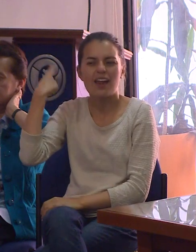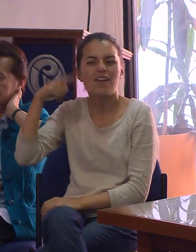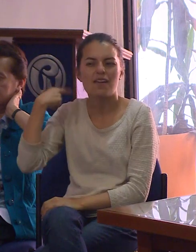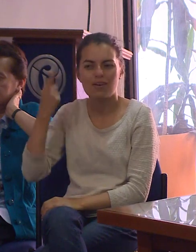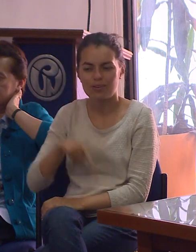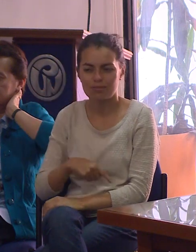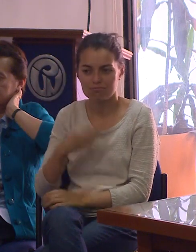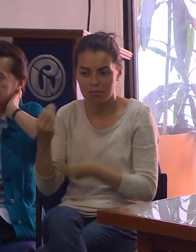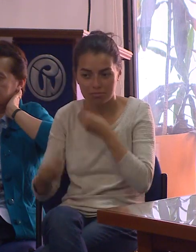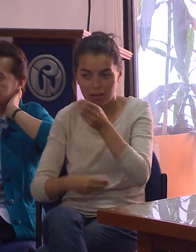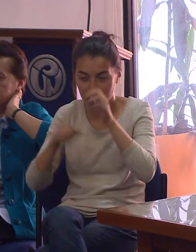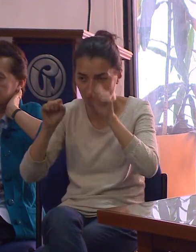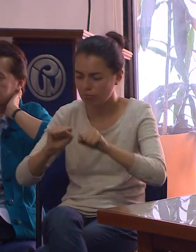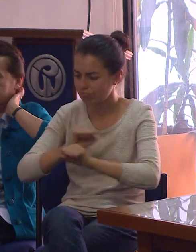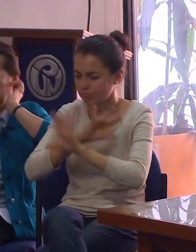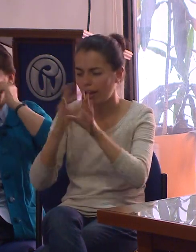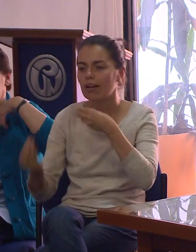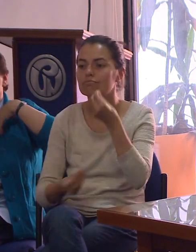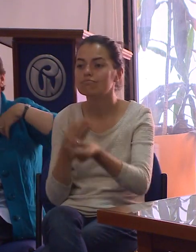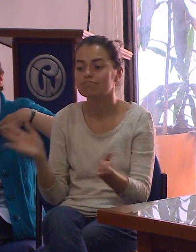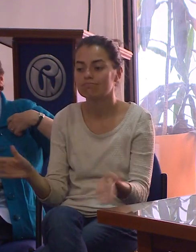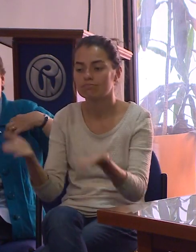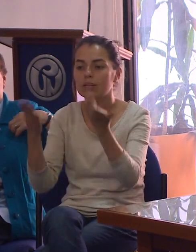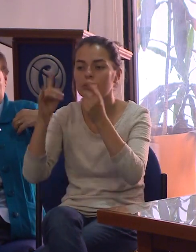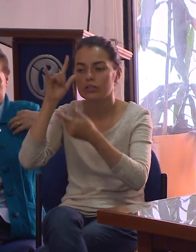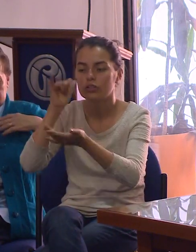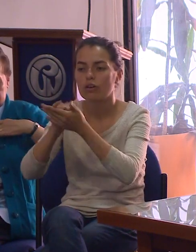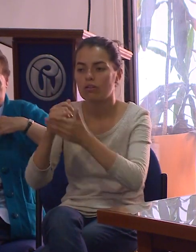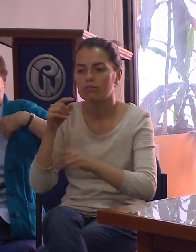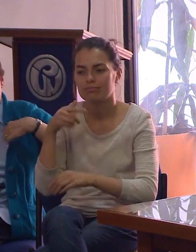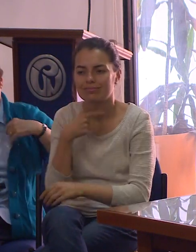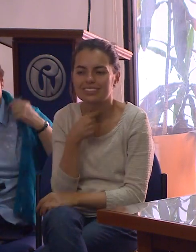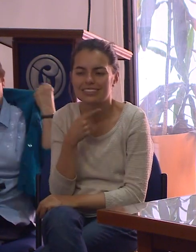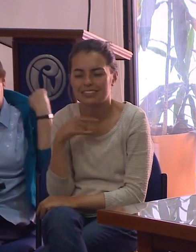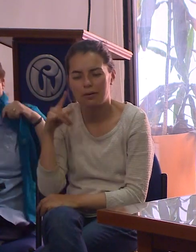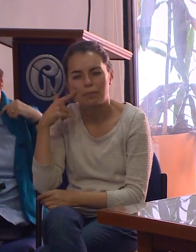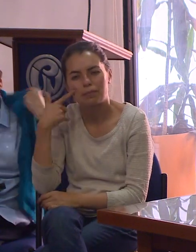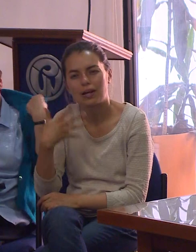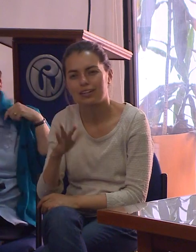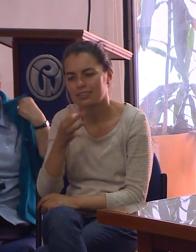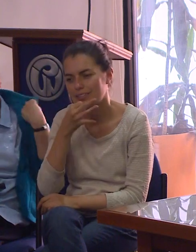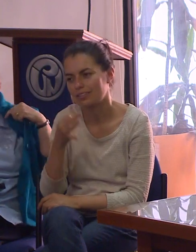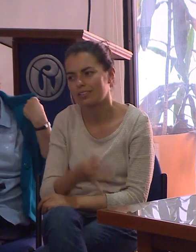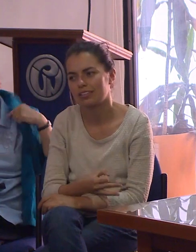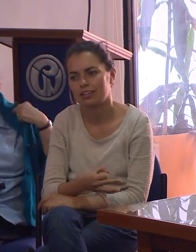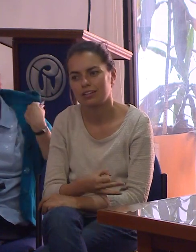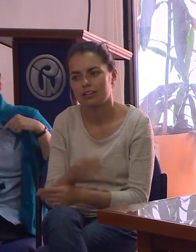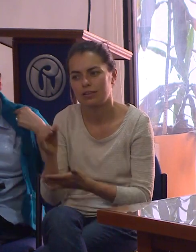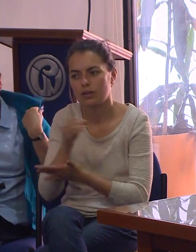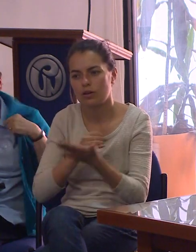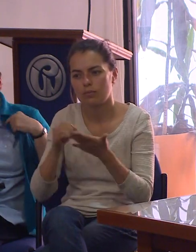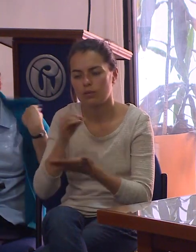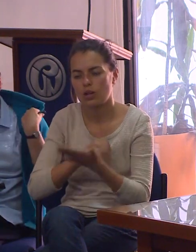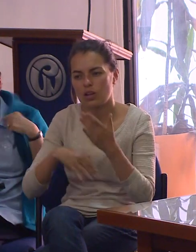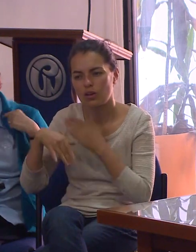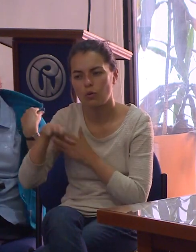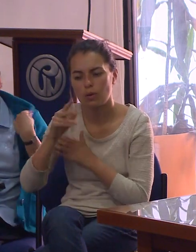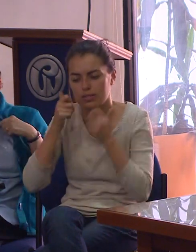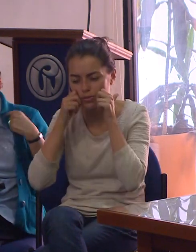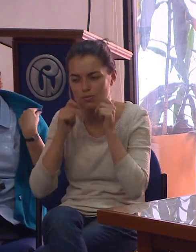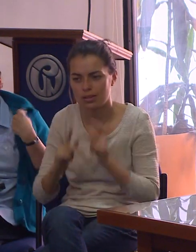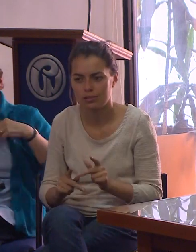hacer, pues hacerlas. Y creo que ese es como el chiste realmente de poder pensarse una biología mucho más